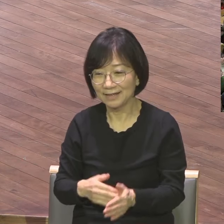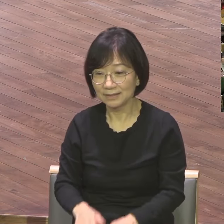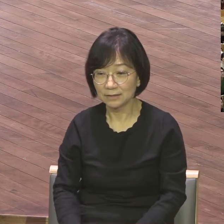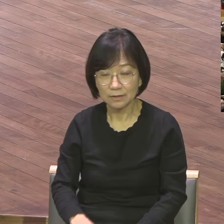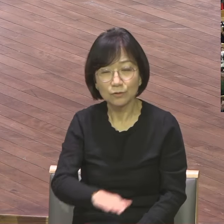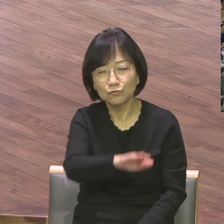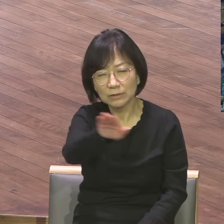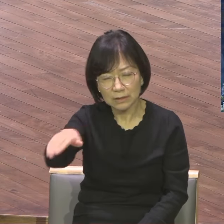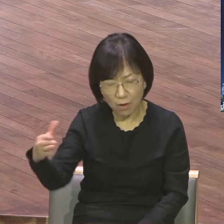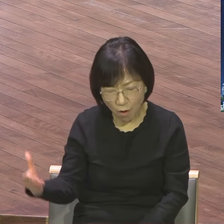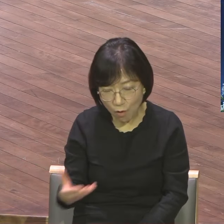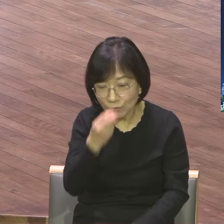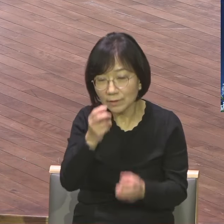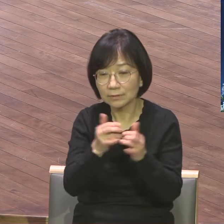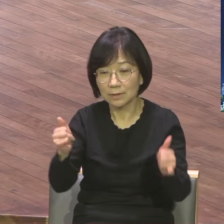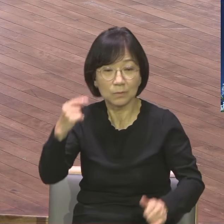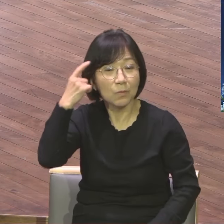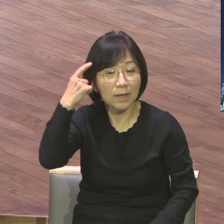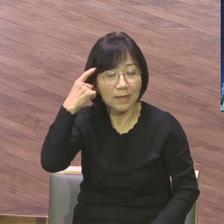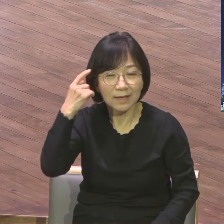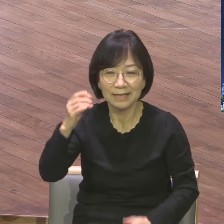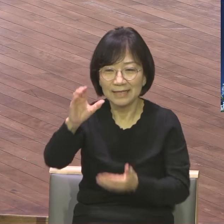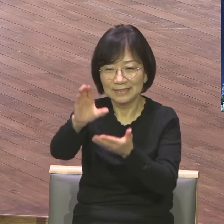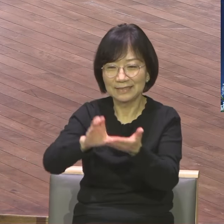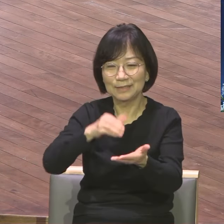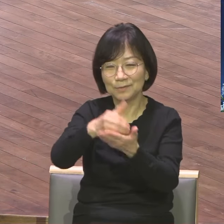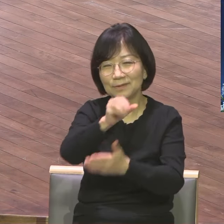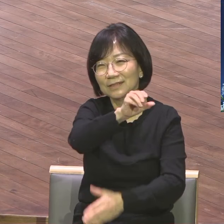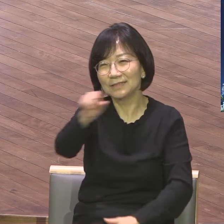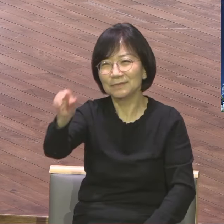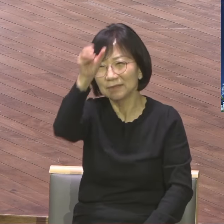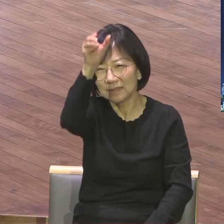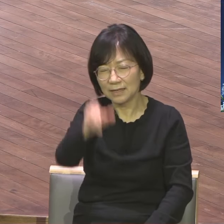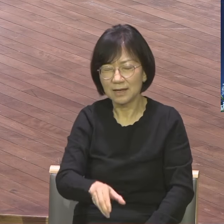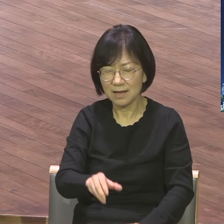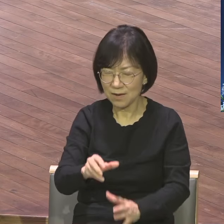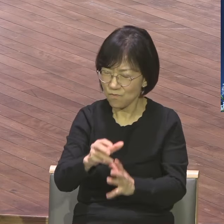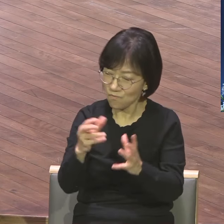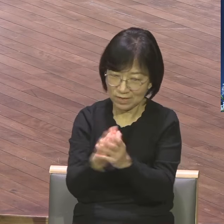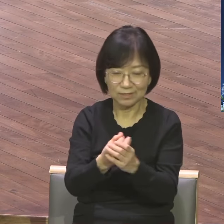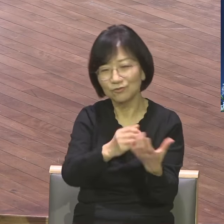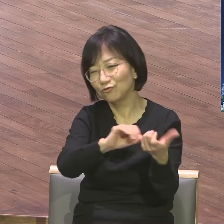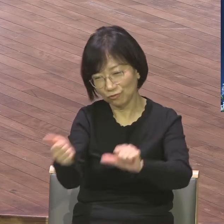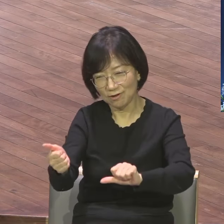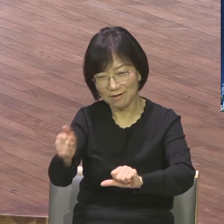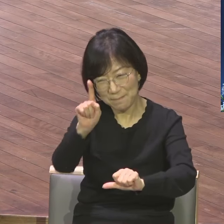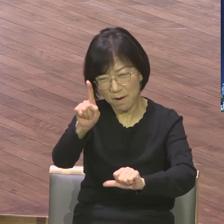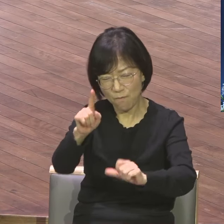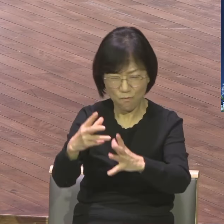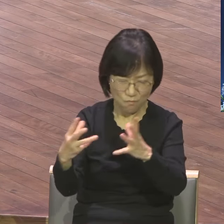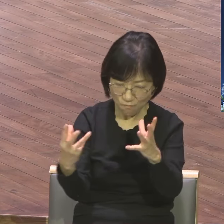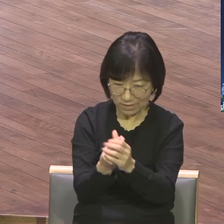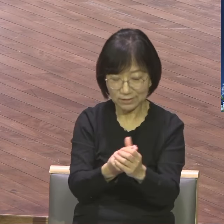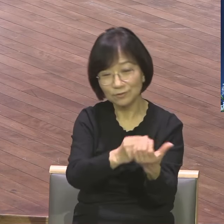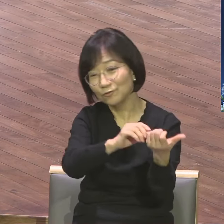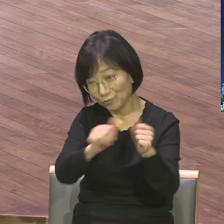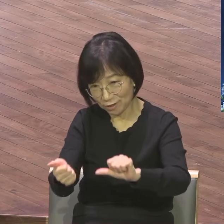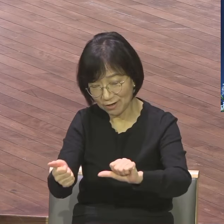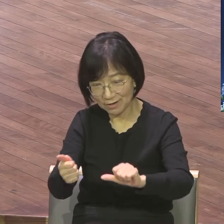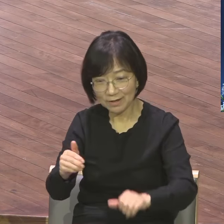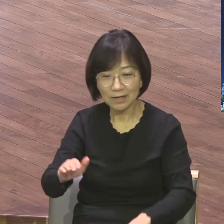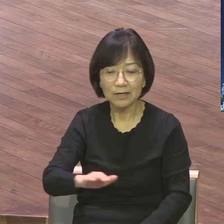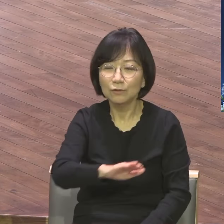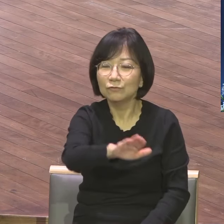거룩함을 얻습니까? 그리스도의 단번에 십자가 사건을 통해 우리가 거룩함을 입은